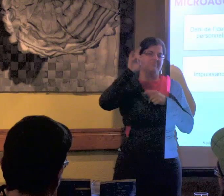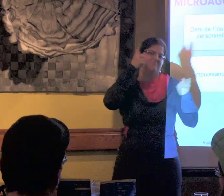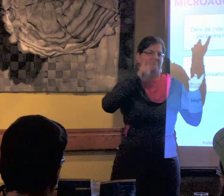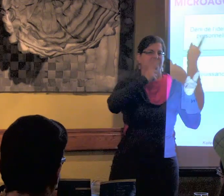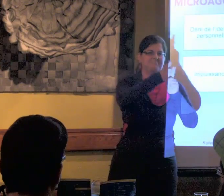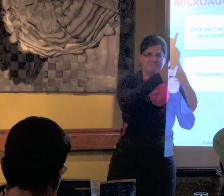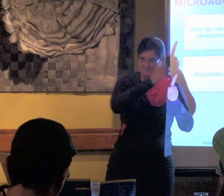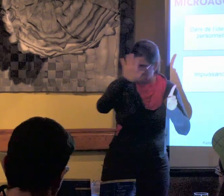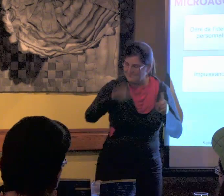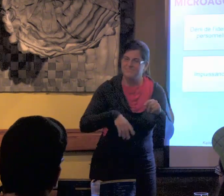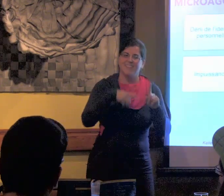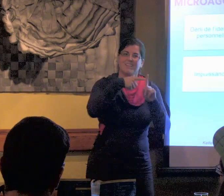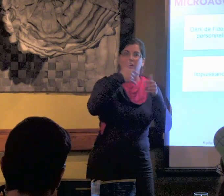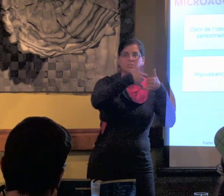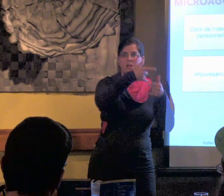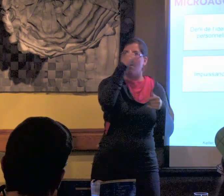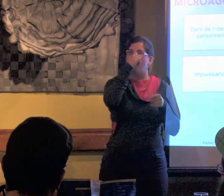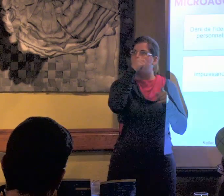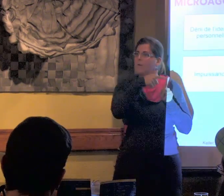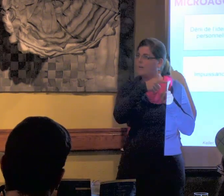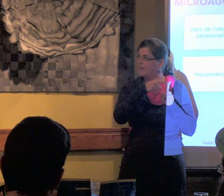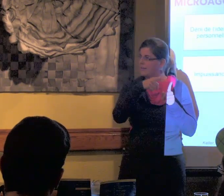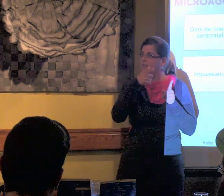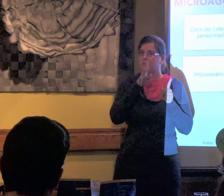prix. Donc, elle est sourde.